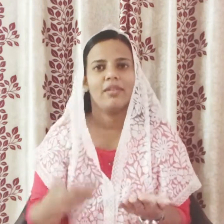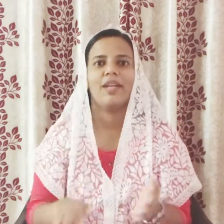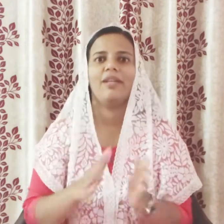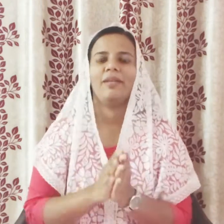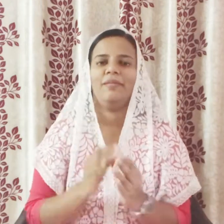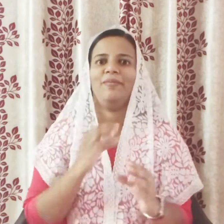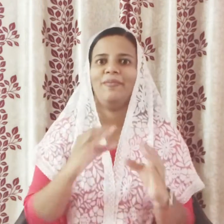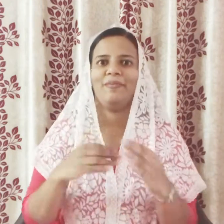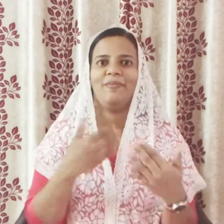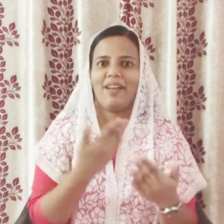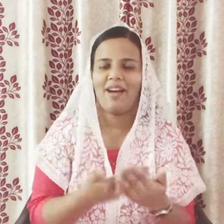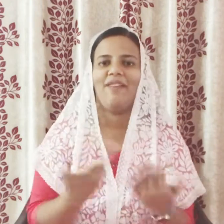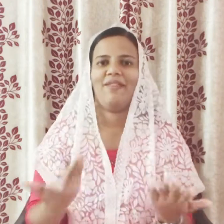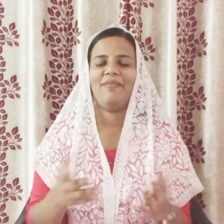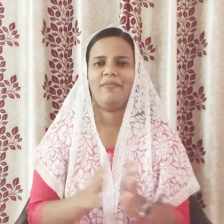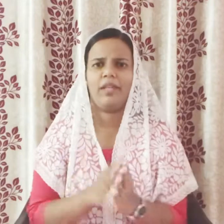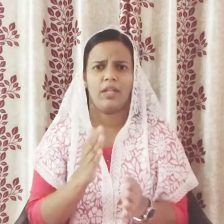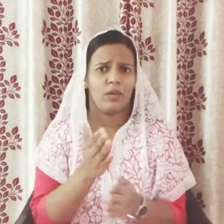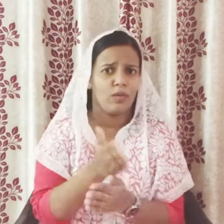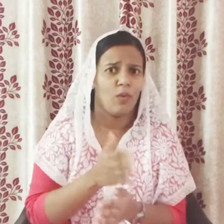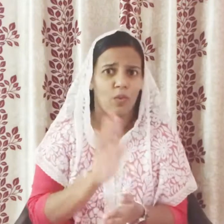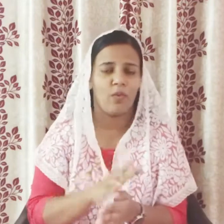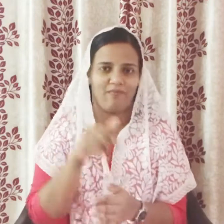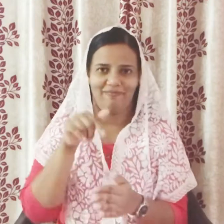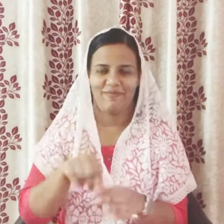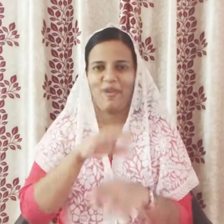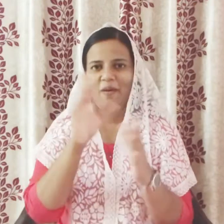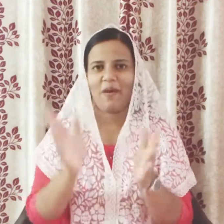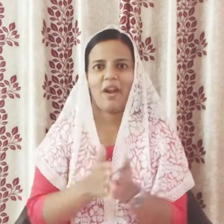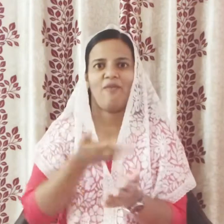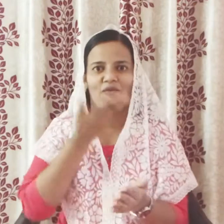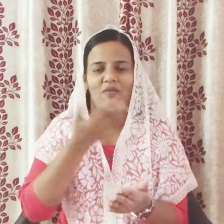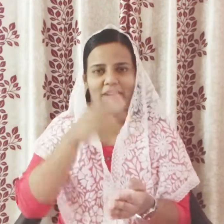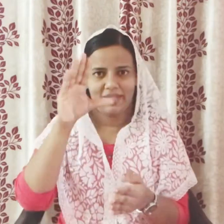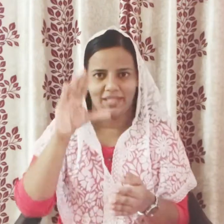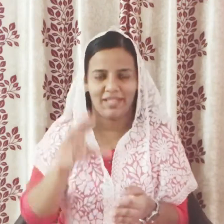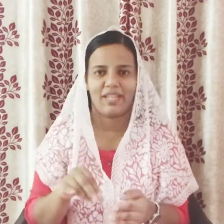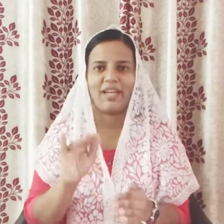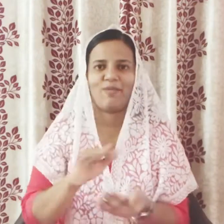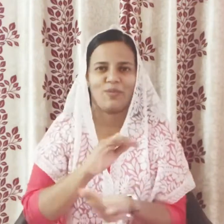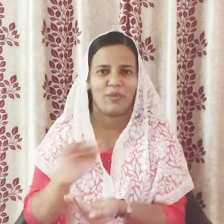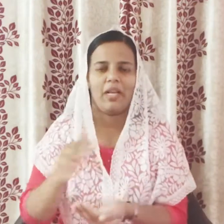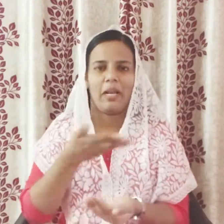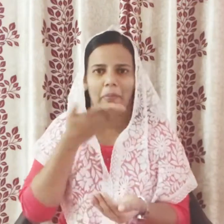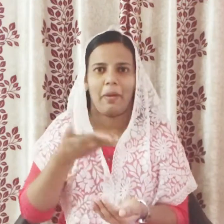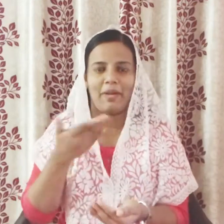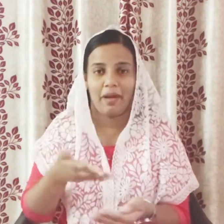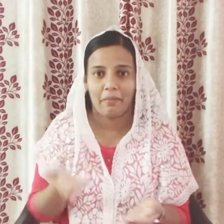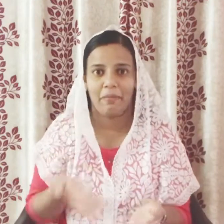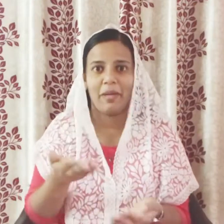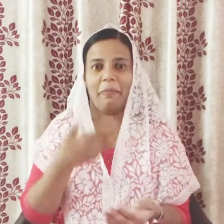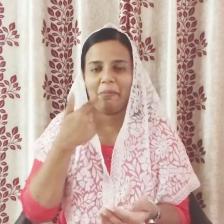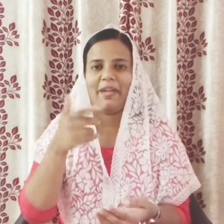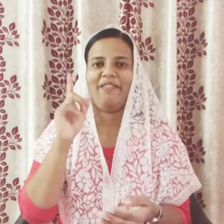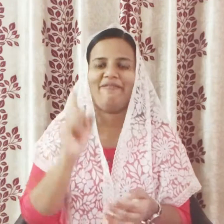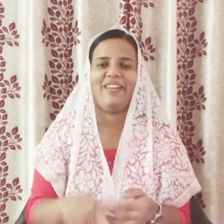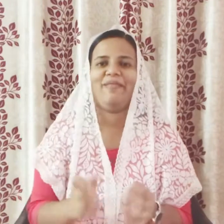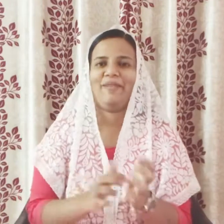വായിച്ചതിന് ശേഷം പങ്കെടുക്കുവാൻ കഴിയും. അതുകൊണ്ട് എന്തെങ്കിലും പെൻഡിങ്സ് ഉണ്ടെങ്കിൽ ഇന്ന് തന്നെ അത് വായിച്ചു തീർക്കണം. നിങ്ങളുടെ കുഞ്ഞുങ്ങളെ കൂടെ അതിനുവേണ്ടി പ്രോത്സാഹിപ്പിക്കണം. കർത്താവ്